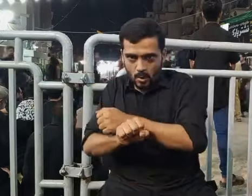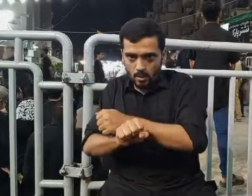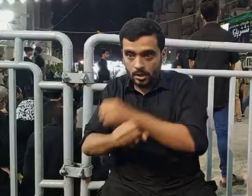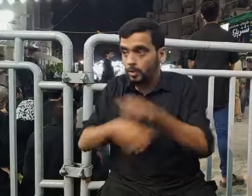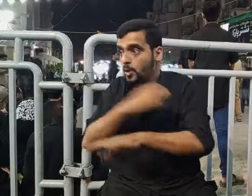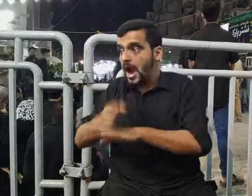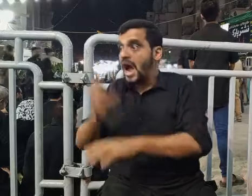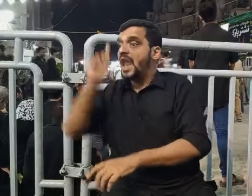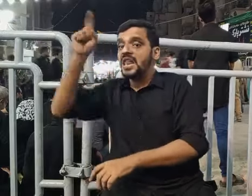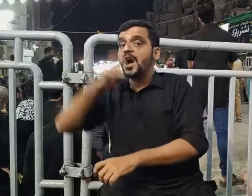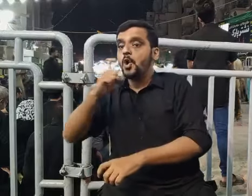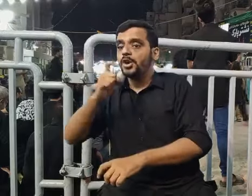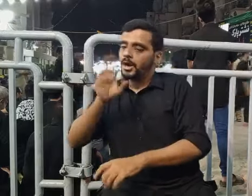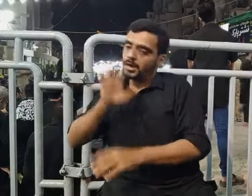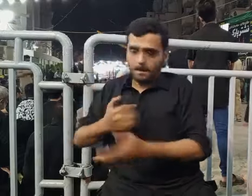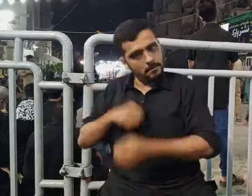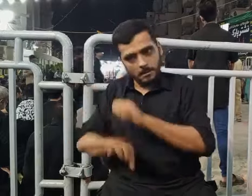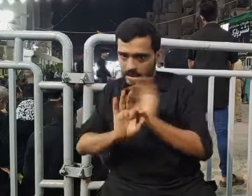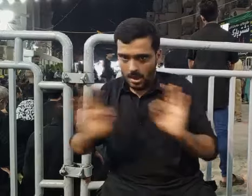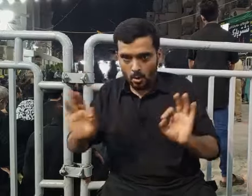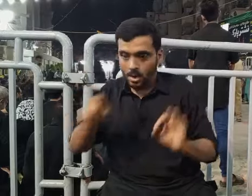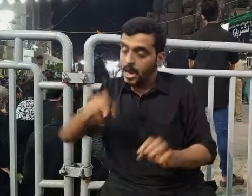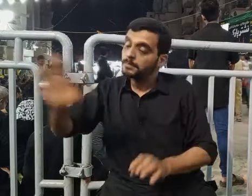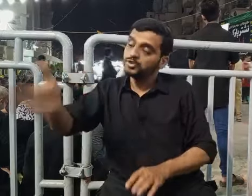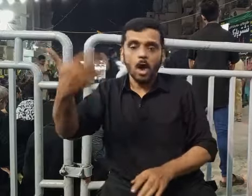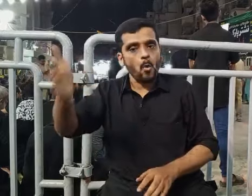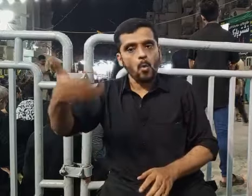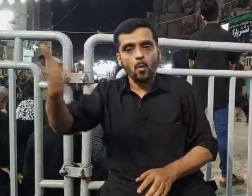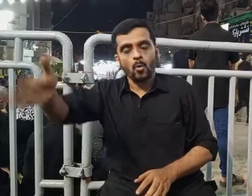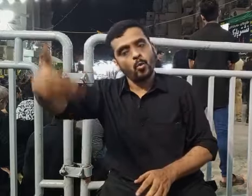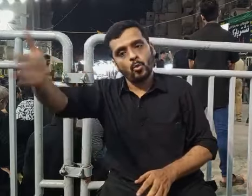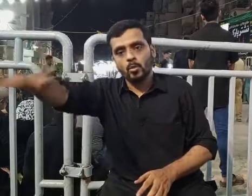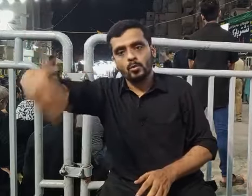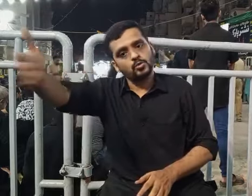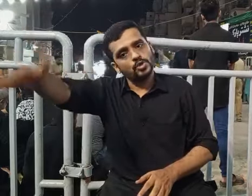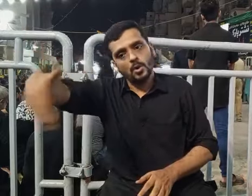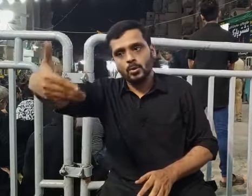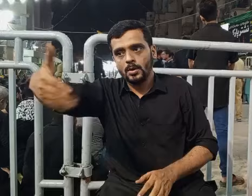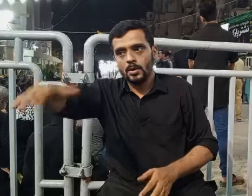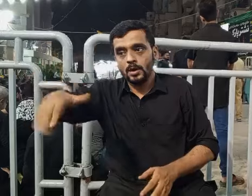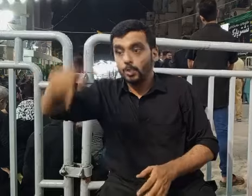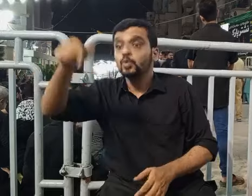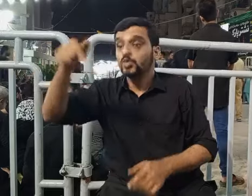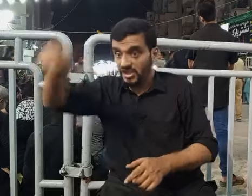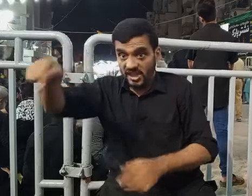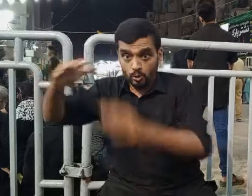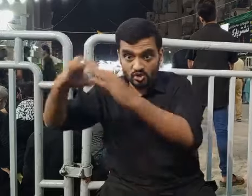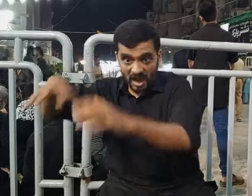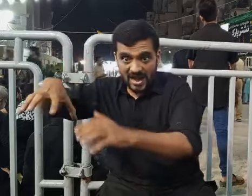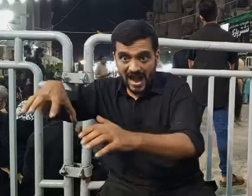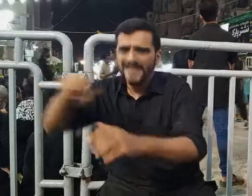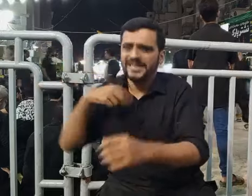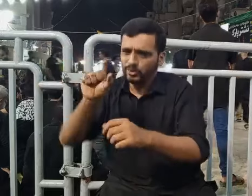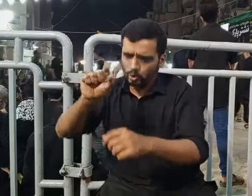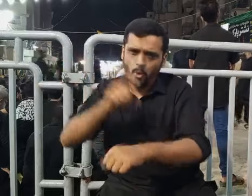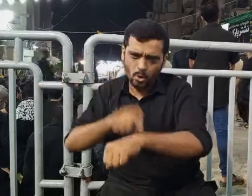ولادت کا جس گھڑی، مادر میری دعا کے لیے کعبے میں گئی، وہاں سے فاطمہ کو، فاطمہ بنت اسد، وہاں سے فاطمہ کو